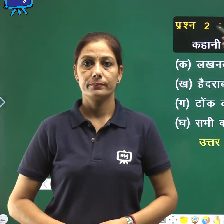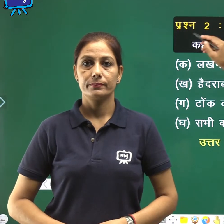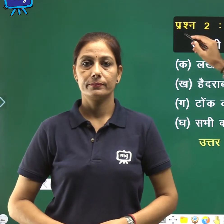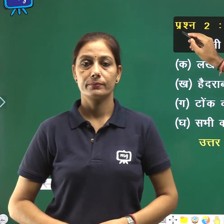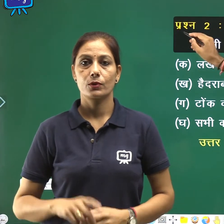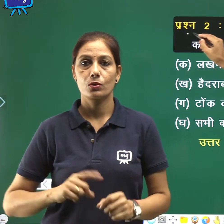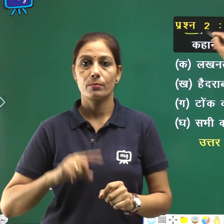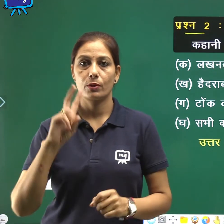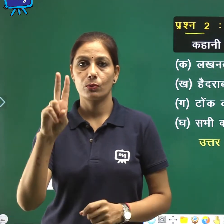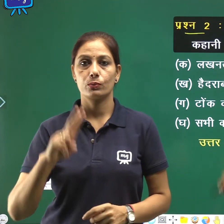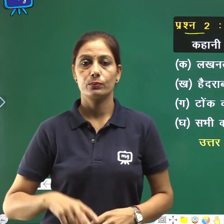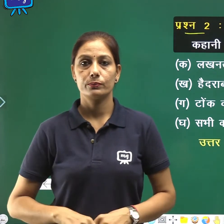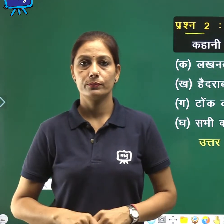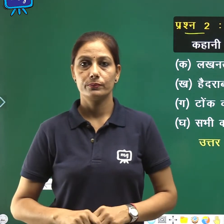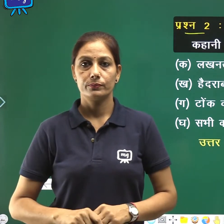प्रश्न 2,